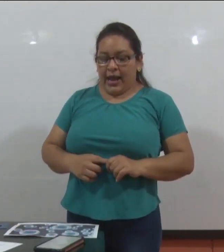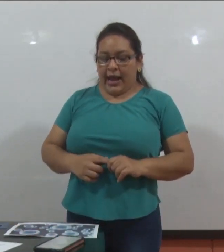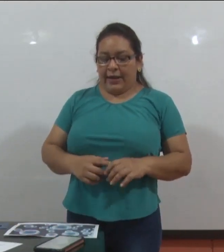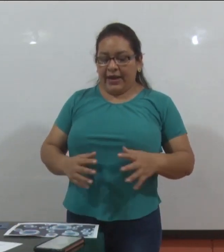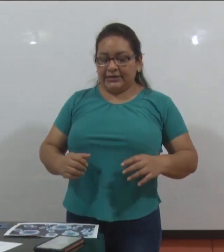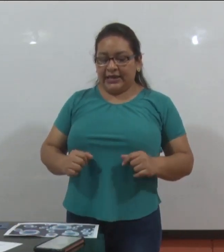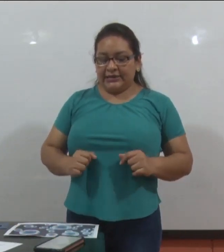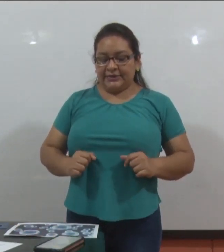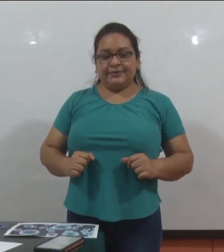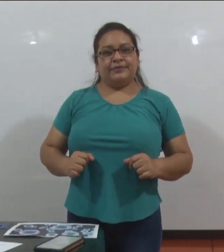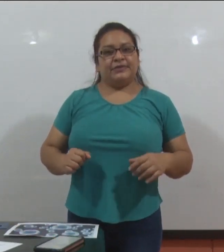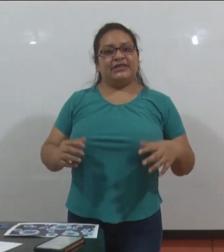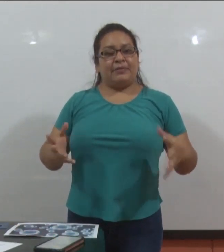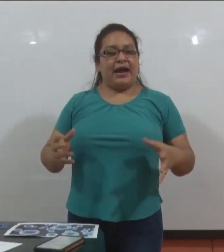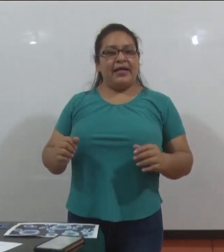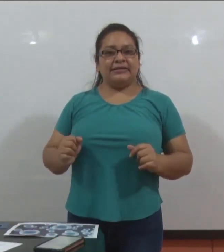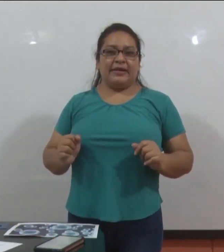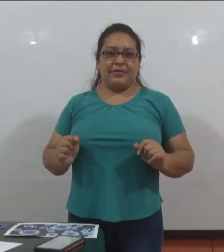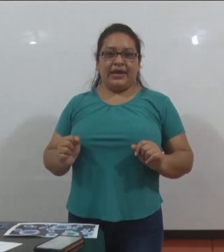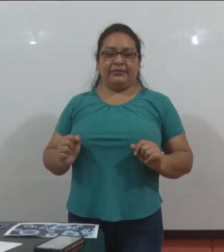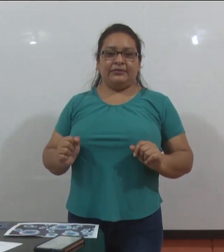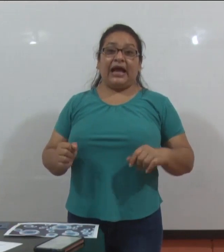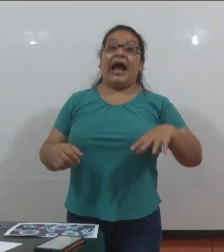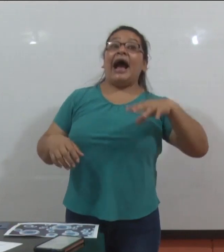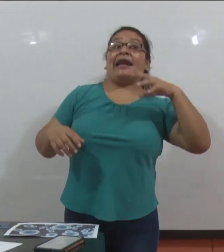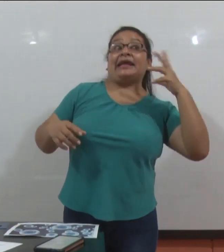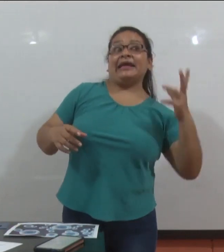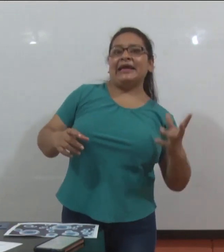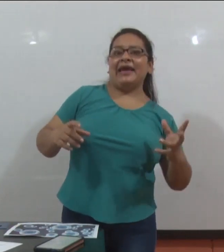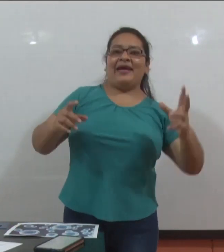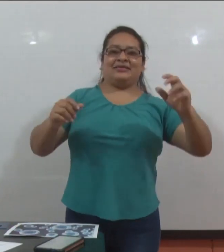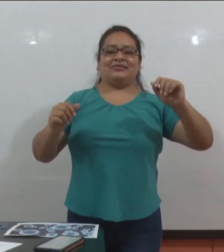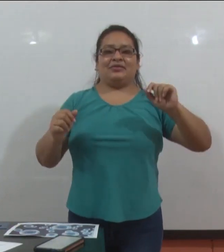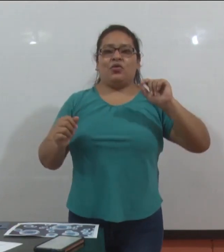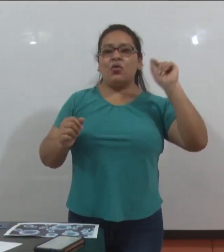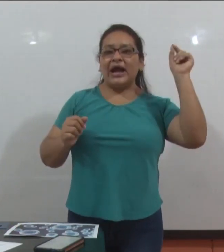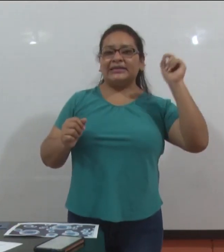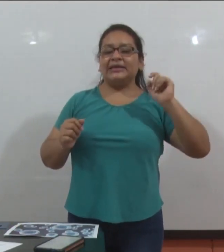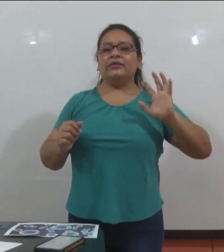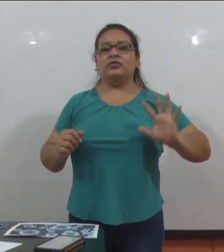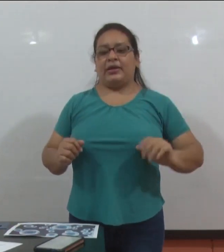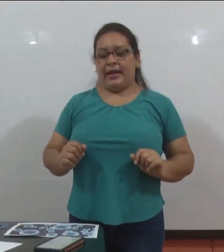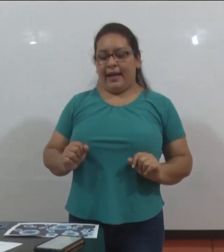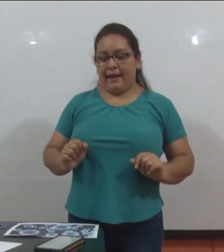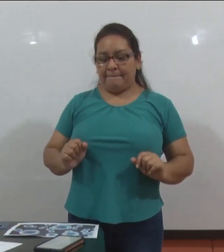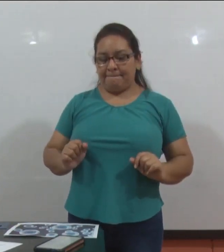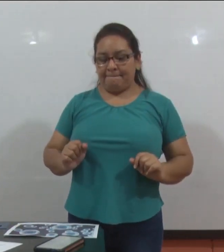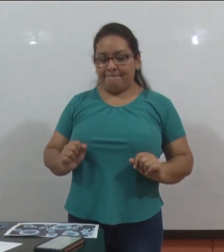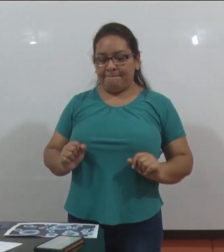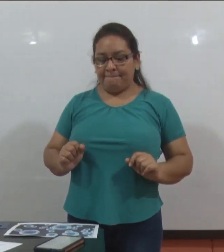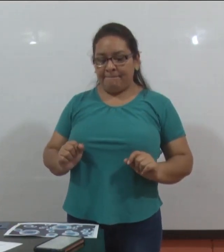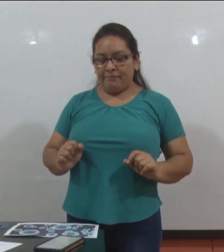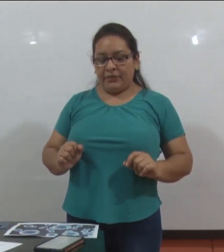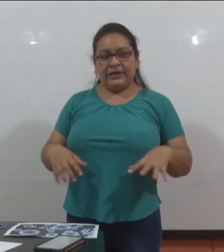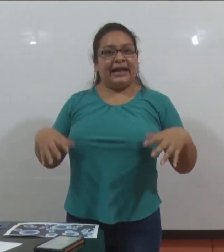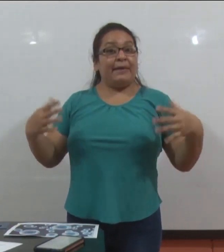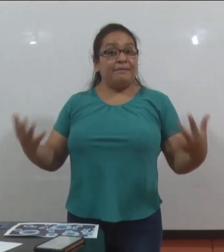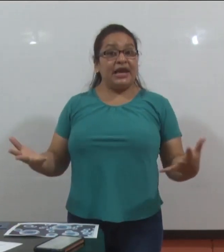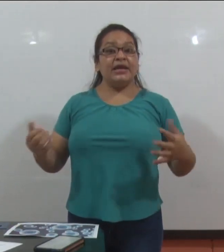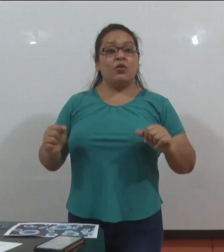A veces llamadas también arqueas, con un acento en la A. También, igual